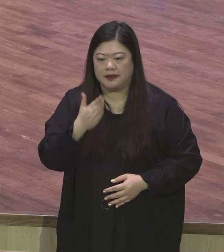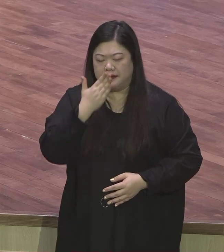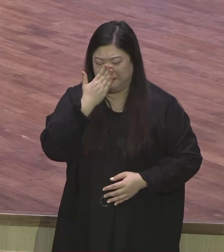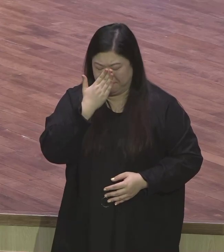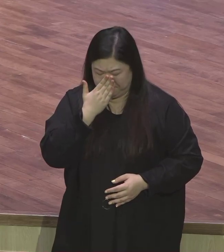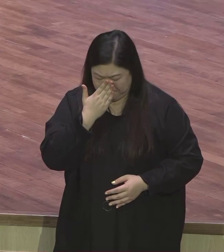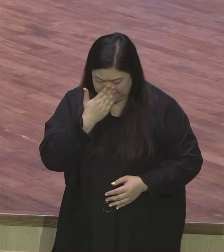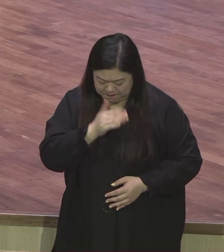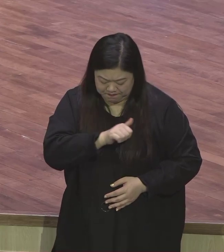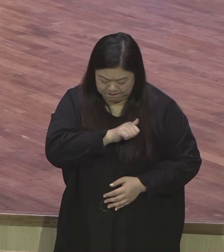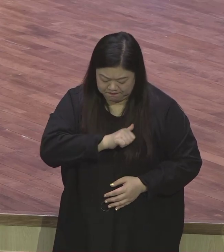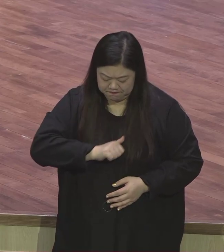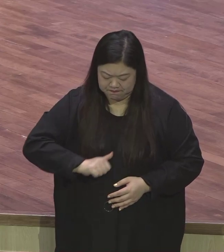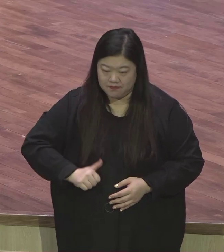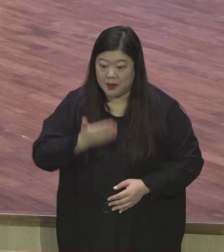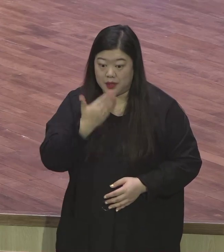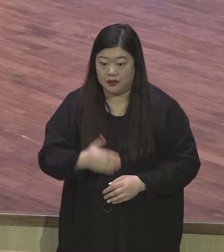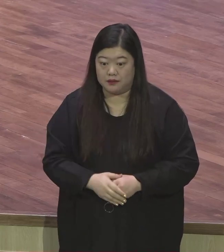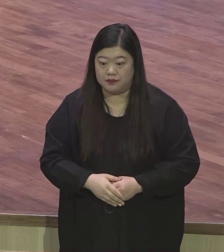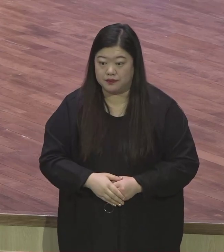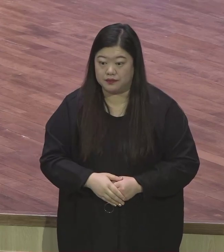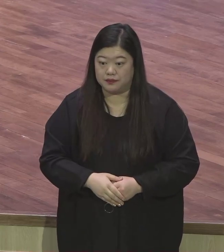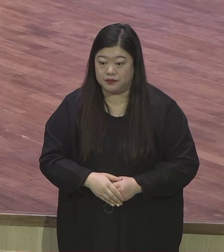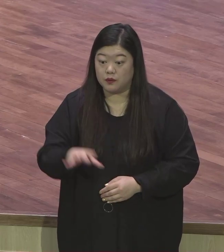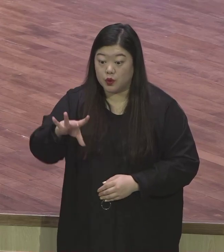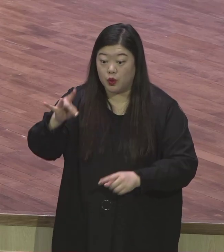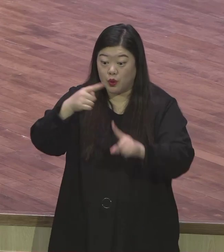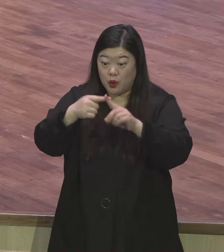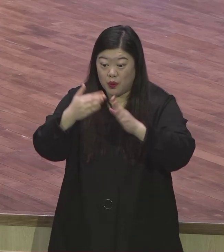내려놓았습니다. 자기의 재물을 내려놓았습니다.